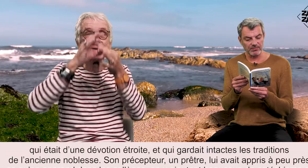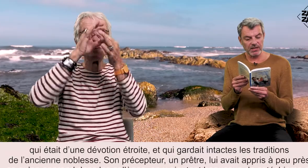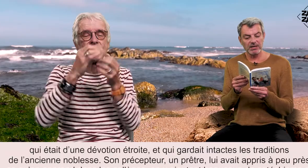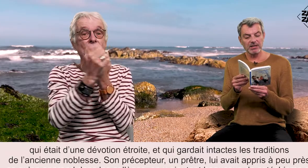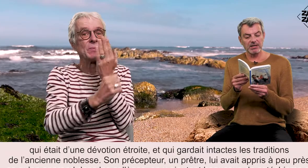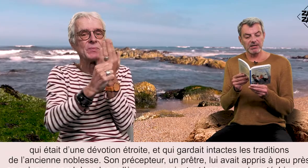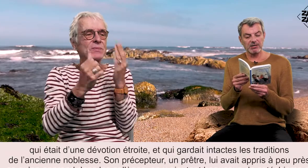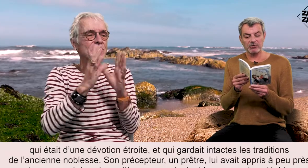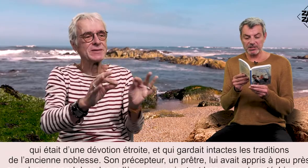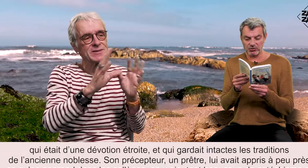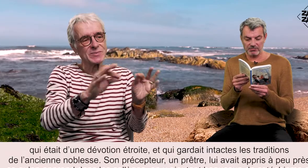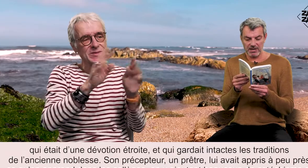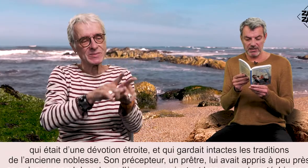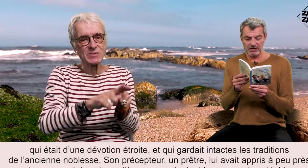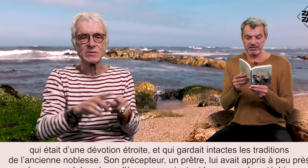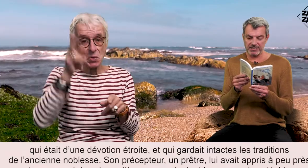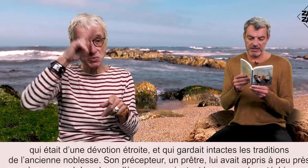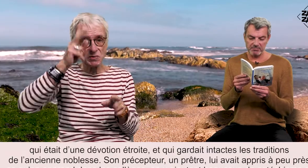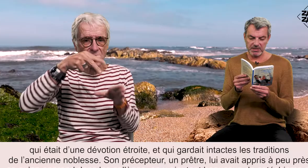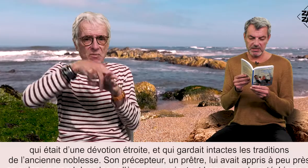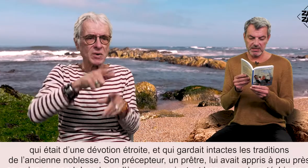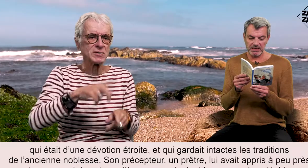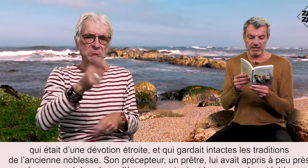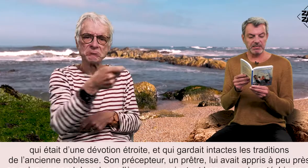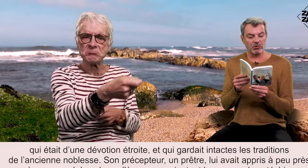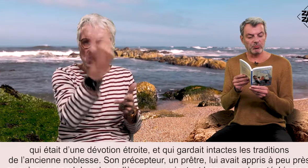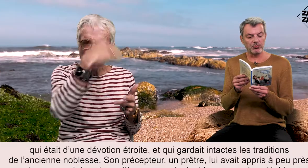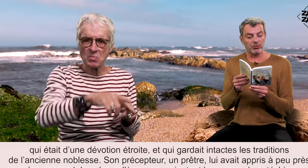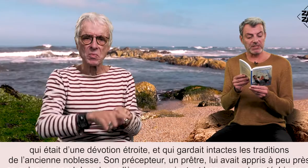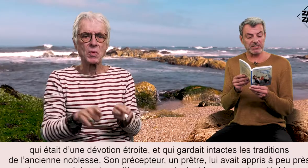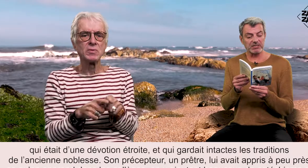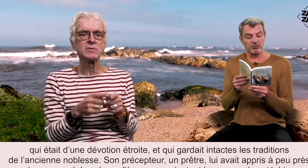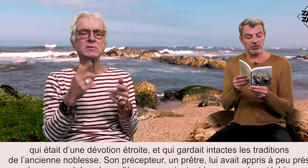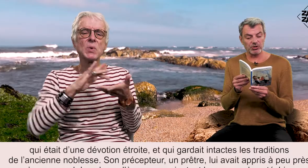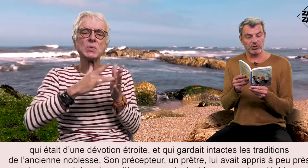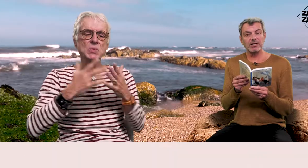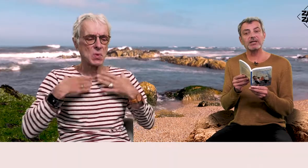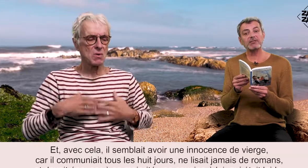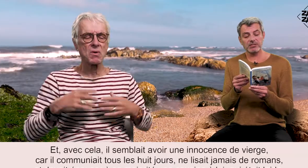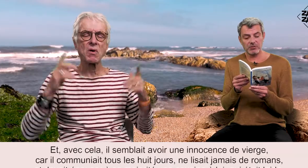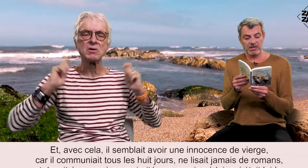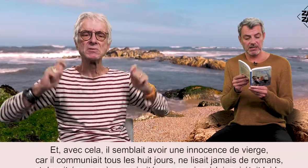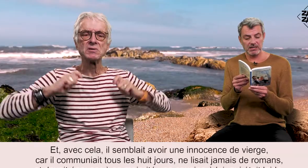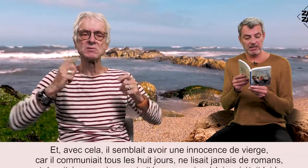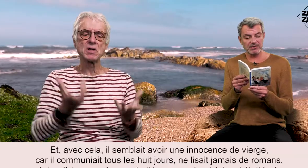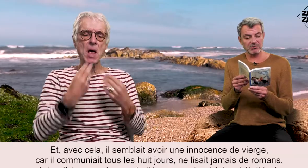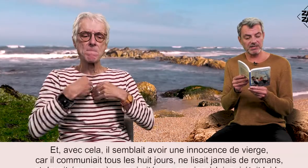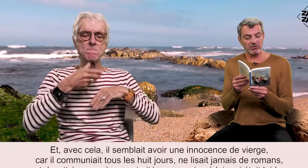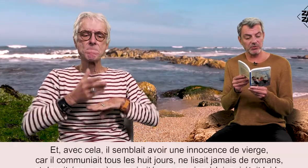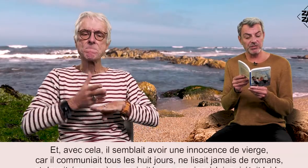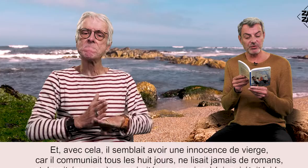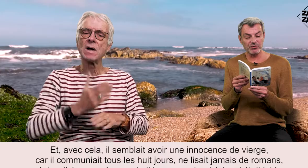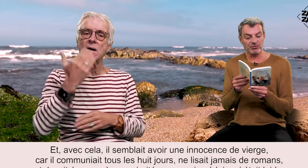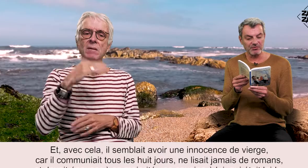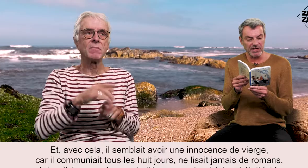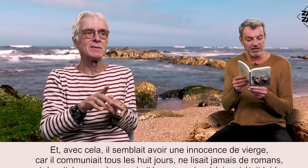blasons. Il montait à cheval, tirait l'épée, était rompu aux exercices du corps. Et avec cela, il semblait